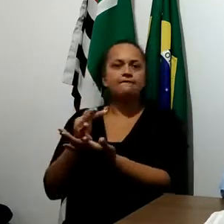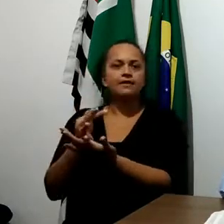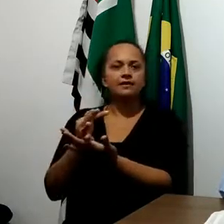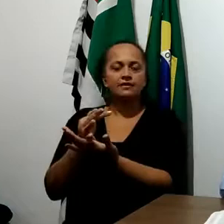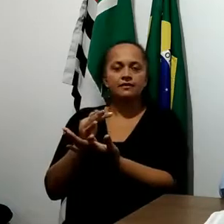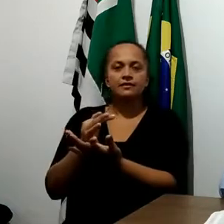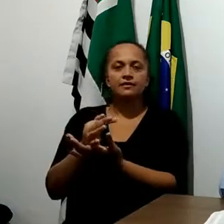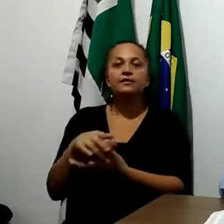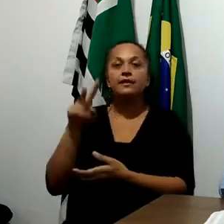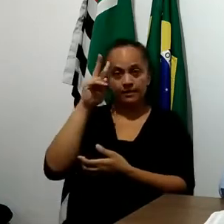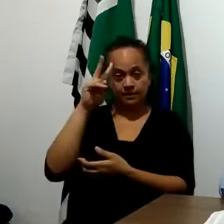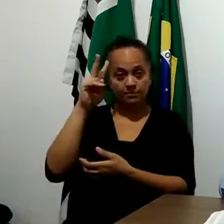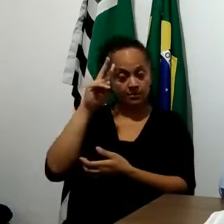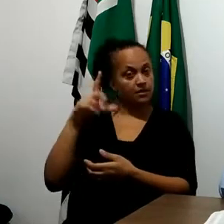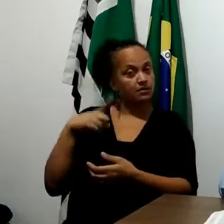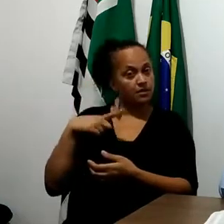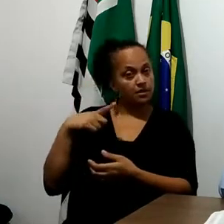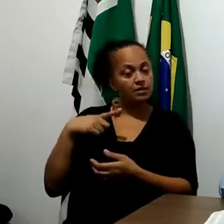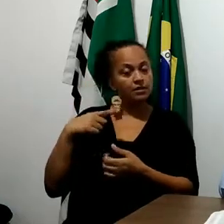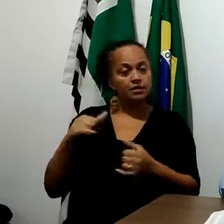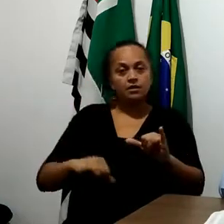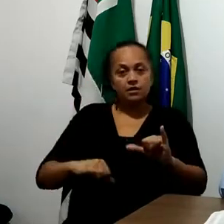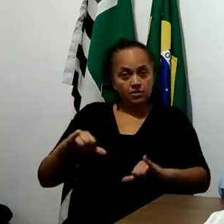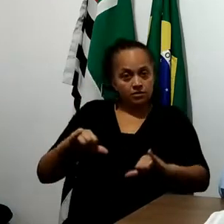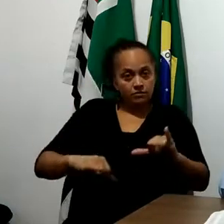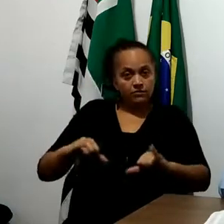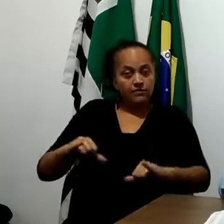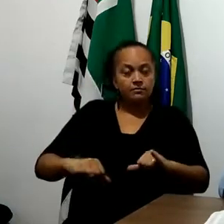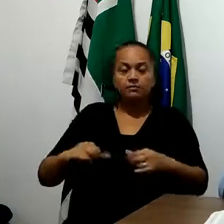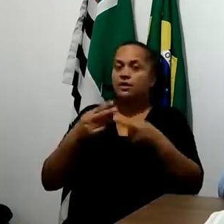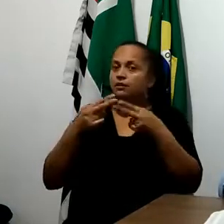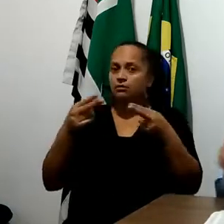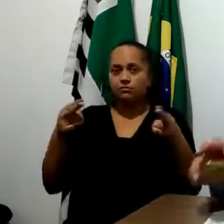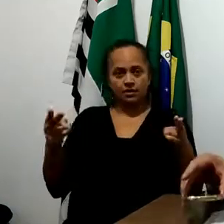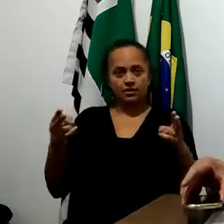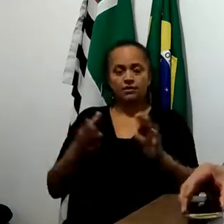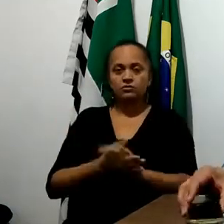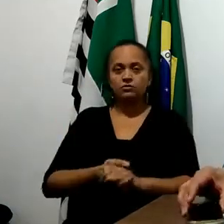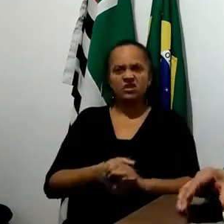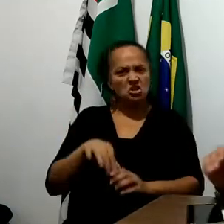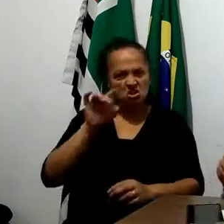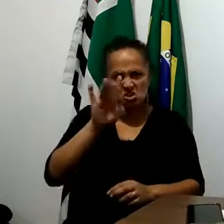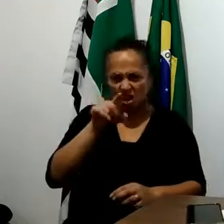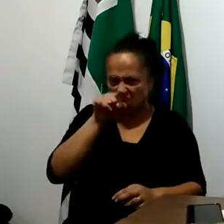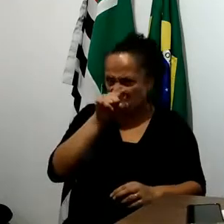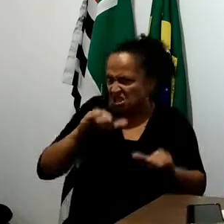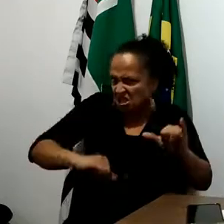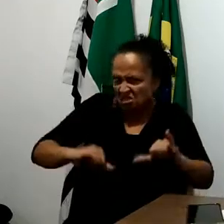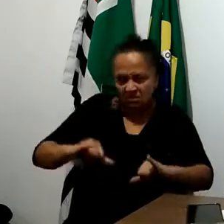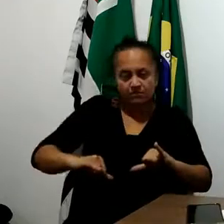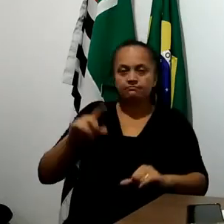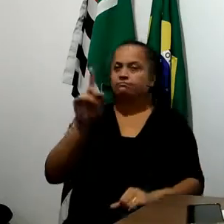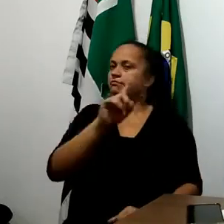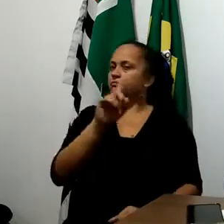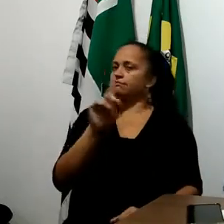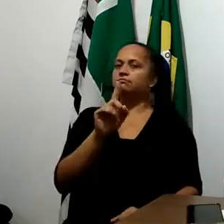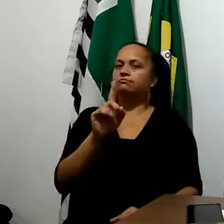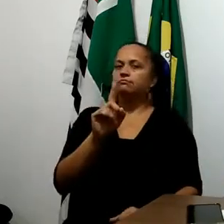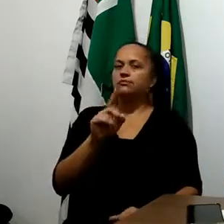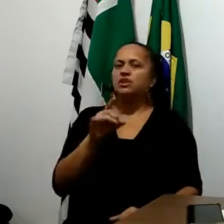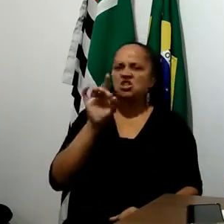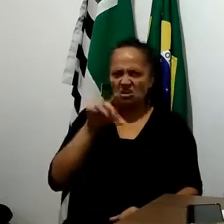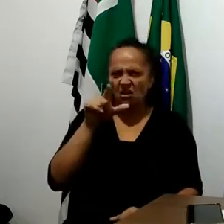igual aos vossos estão se cumprindo na vossa irmandade espalhada pelo mundo. Não é só você que passa por problema. Não é só